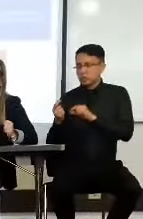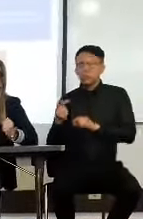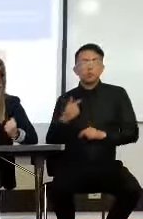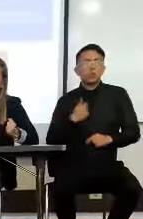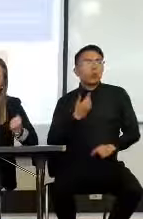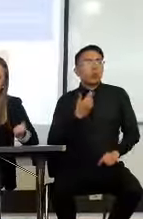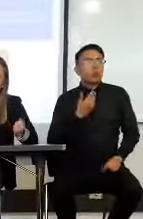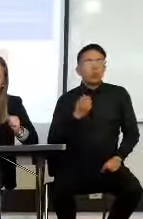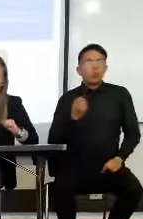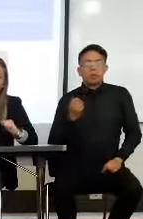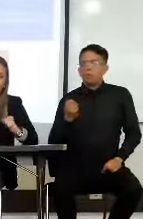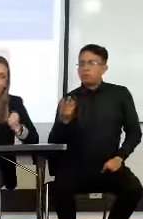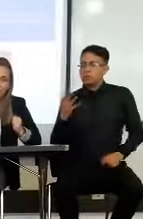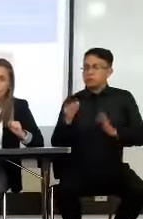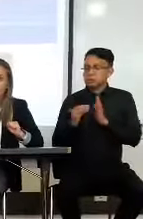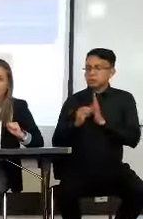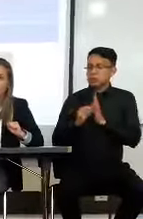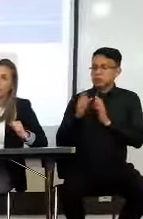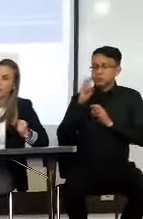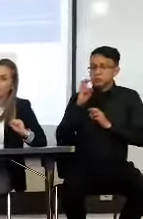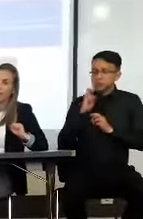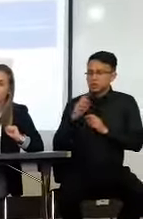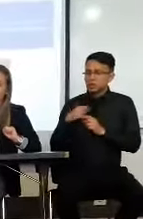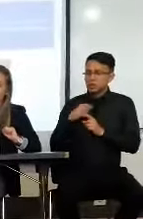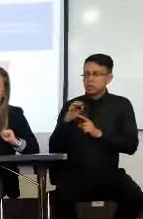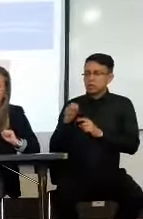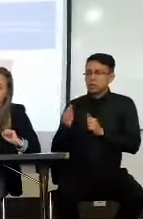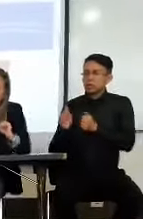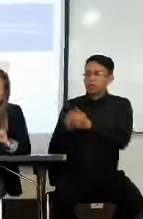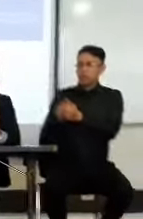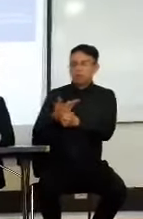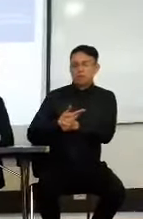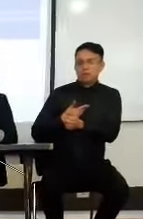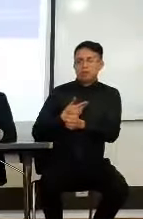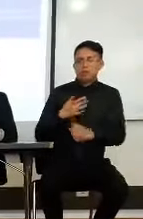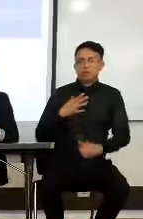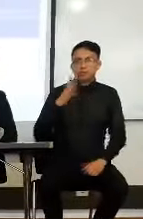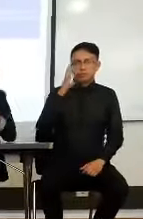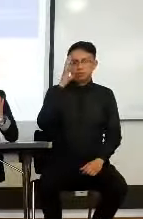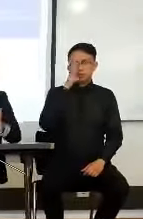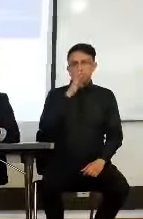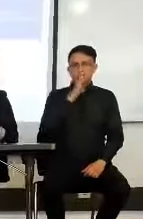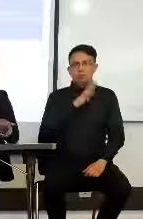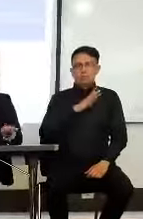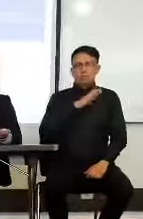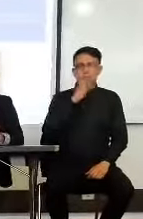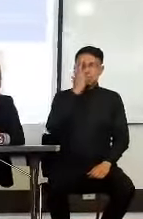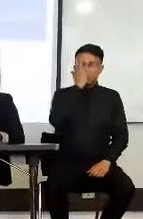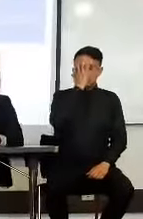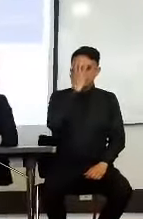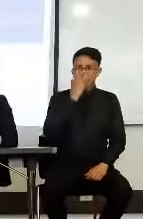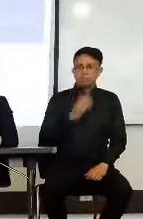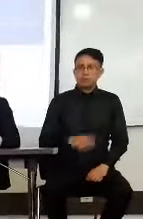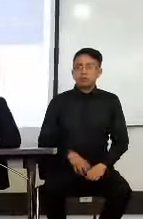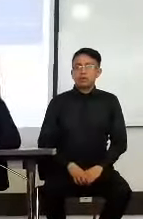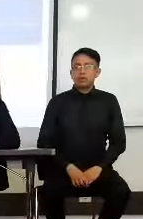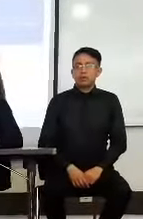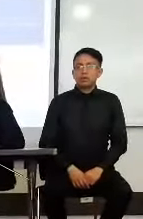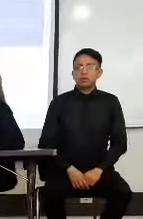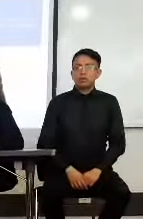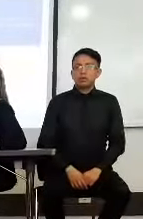y cuándo y cómo y con quién y con qué se ha protegido delante de la mamá. Si no le gusta a ninguna persona, pues sí, a